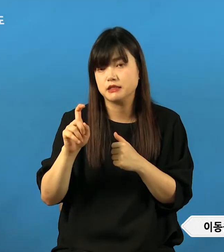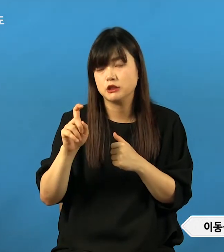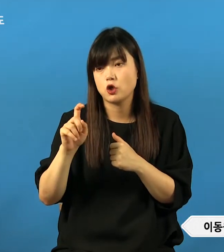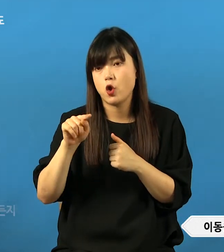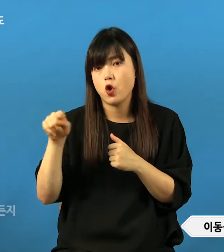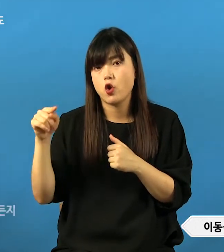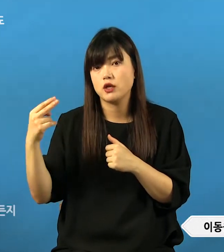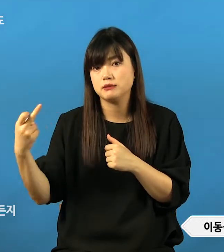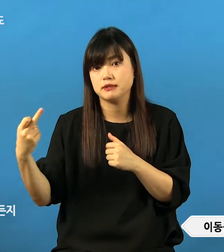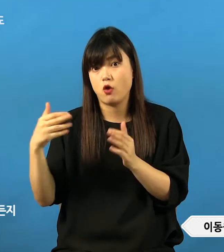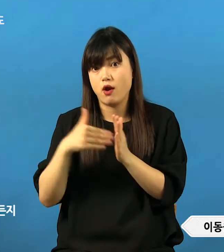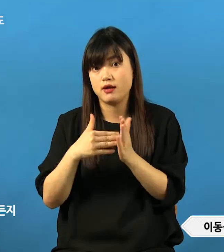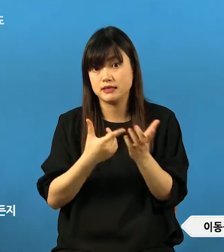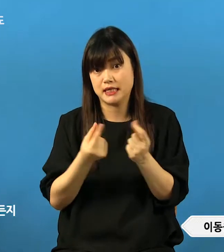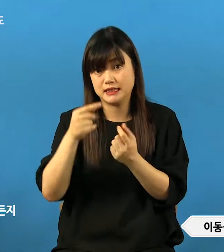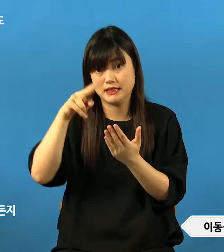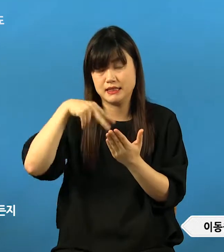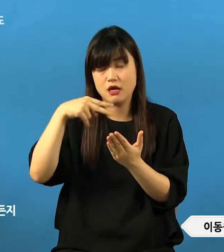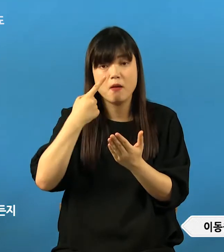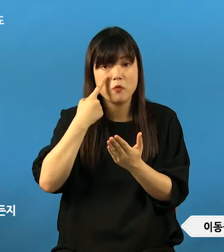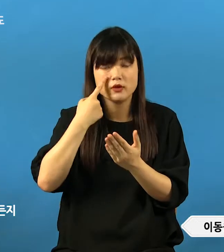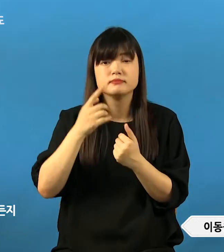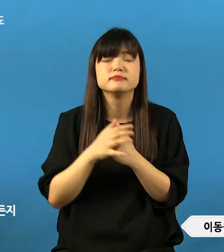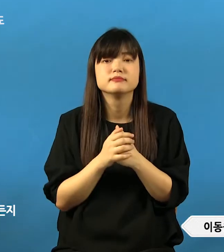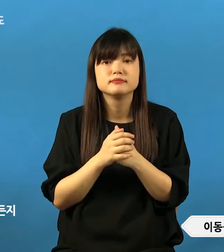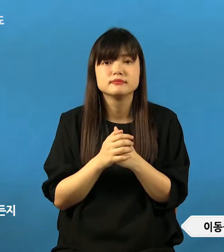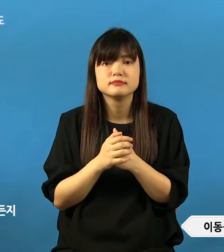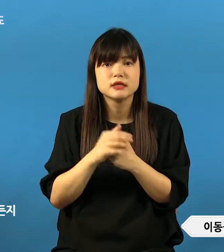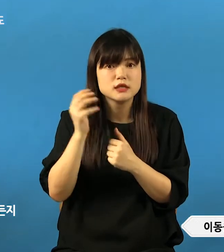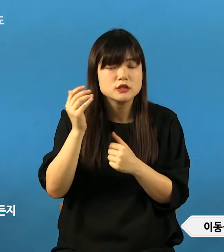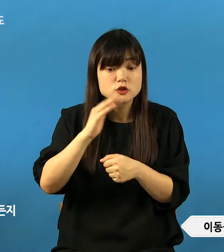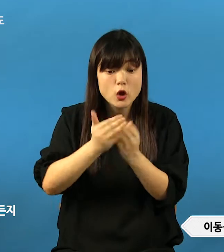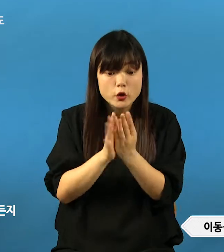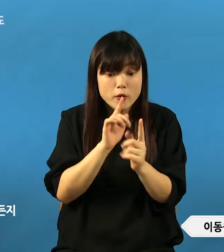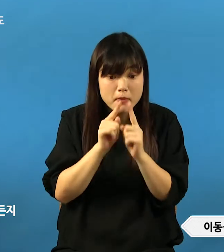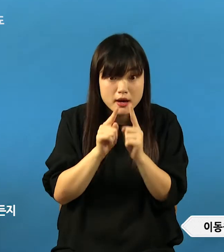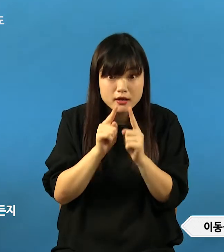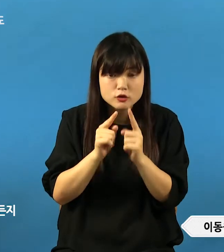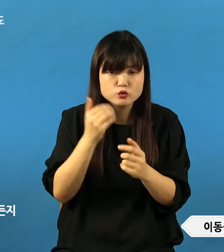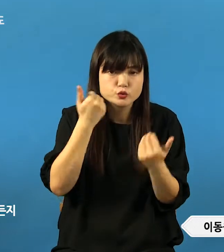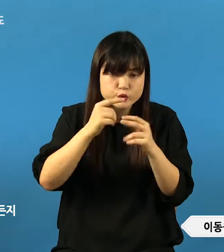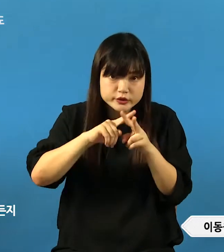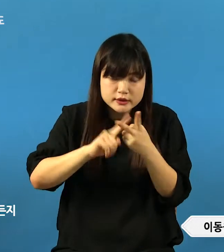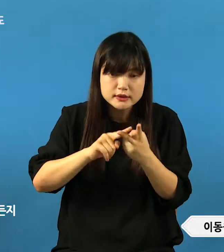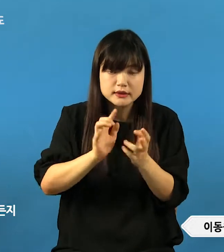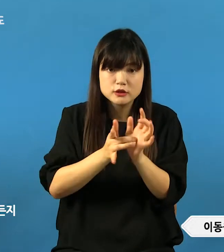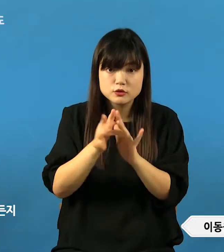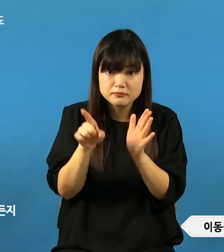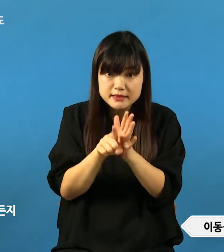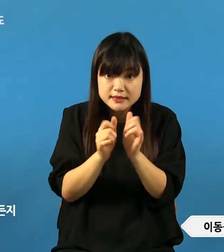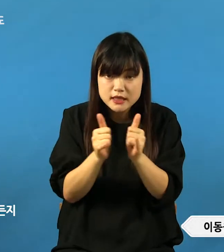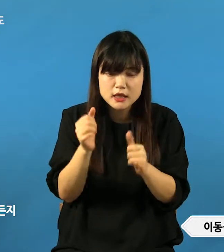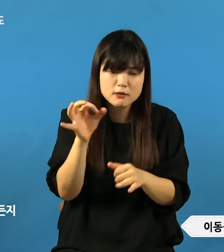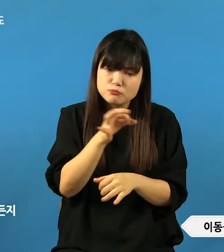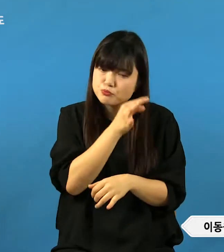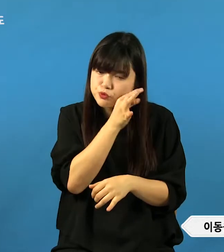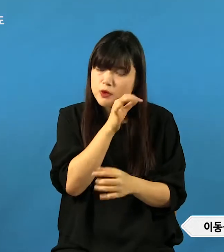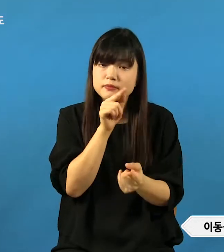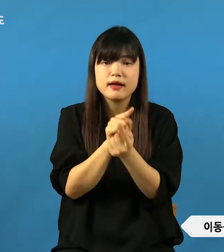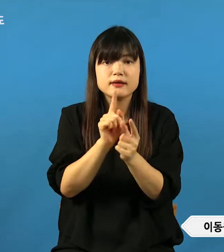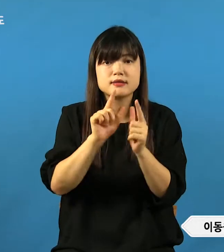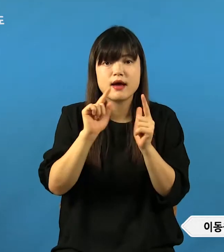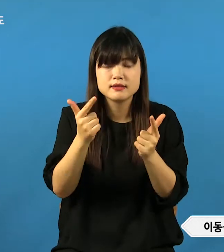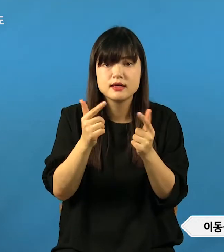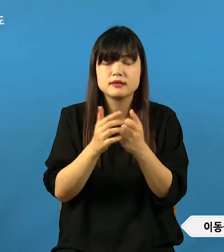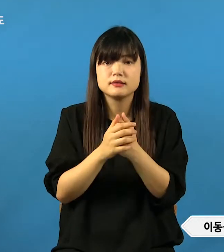11절, 12절의 말씀을 함께 같이 읽겠습니다. 시작. 성경에 이르되 누구든지 그를 믿는 자는 부끄러움을